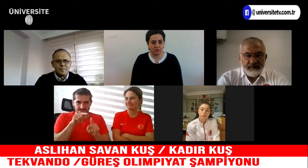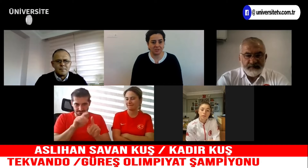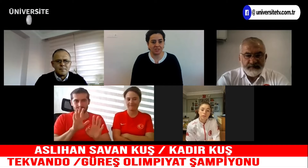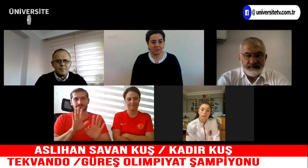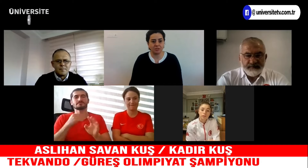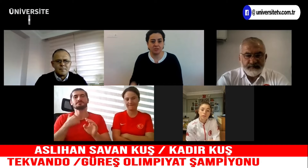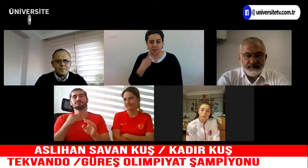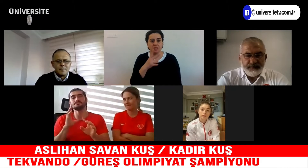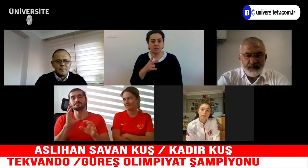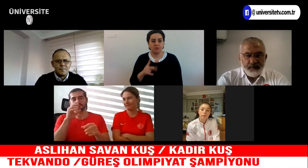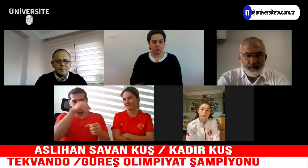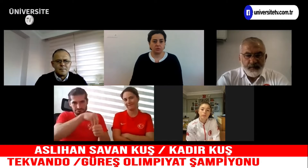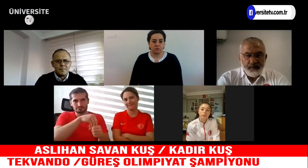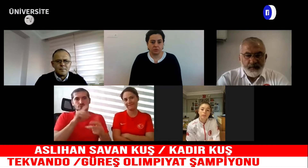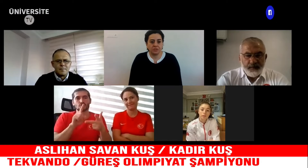Daha öncesinde